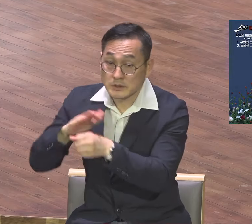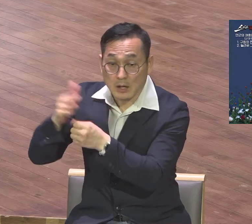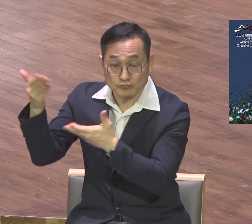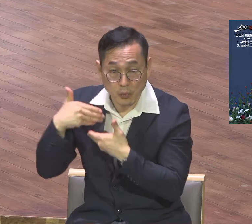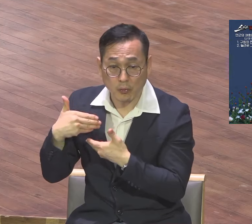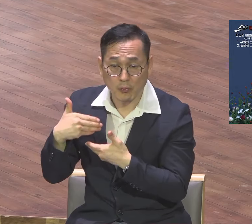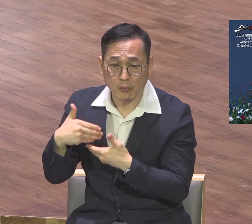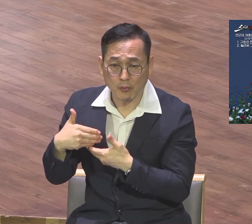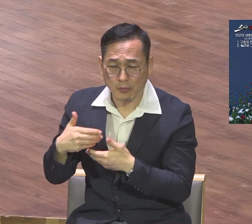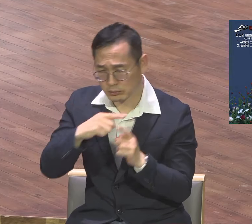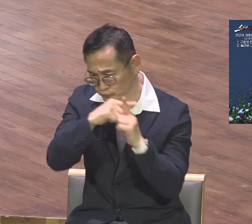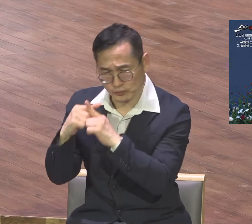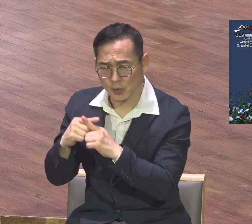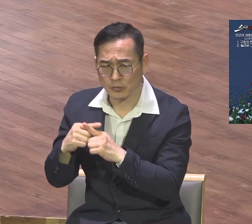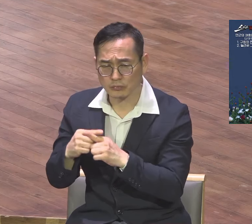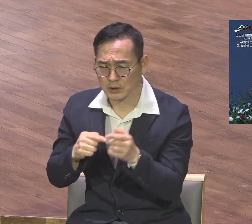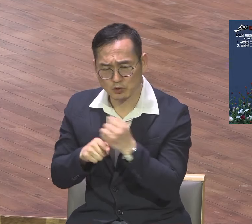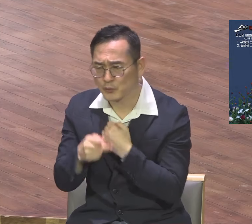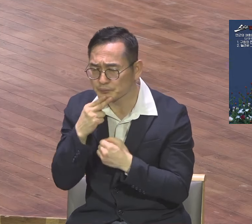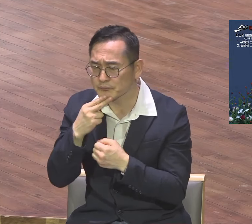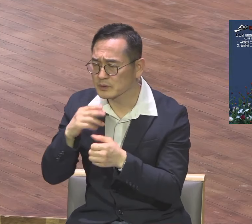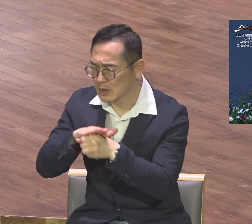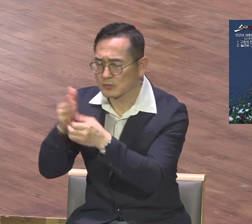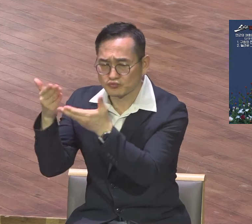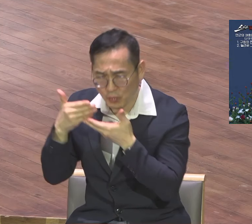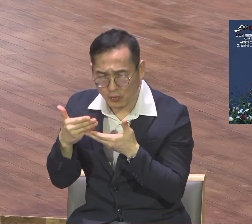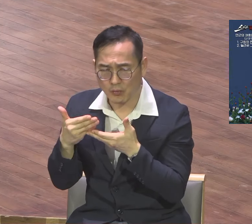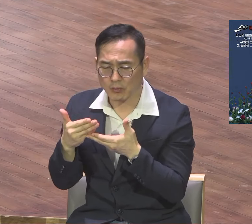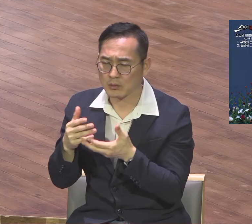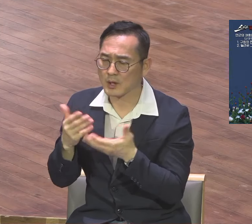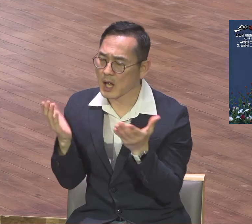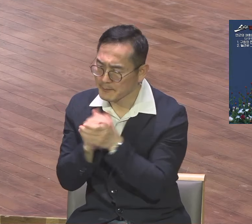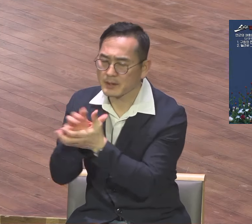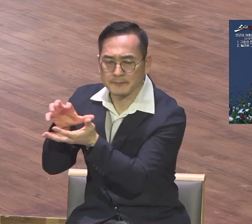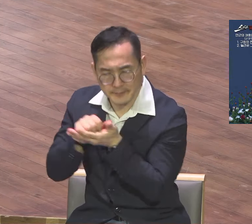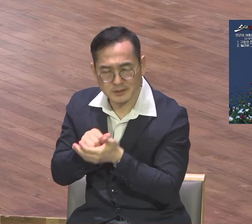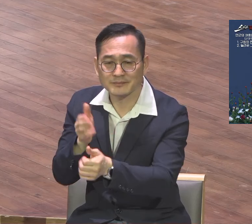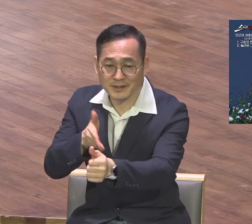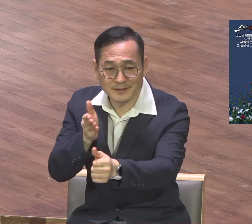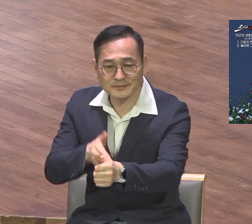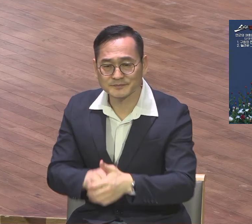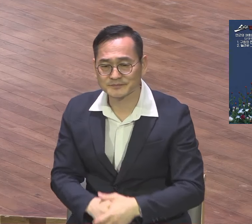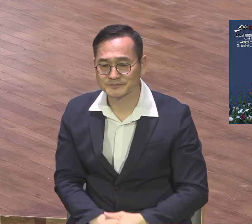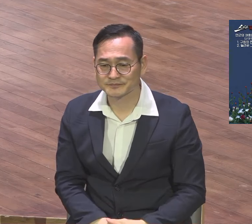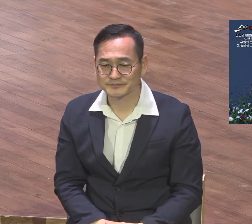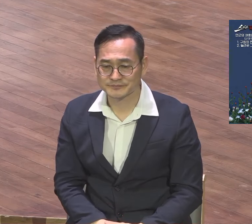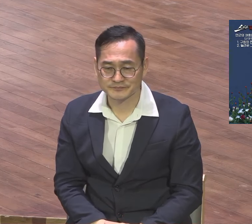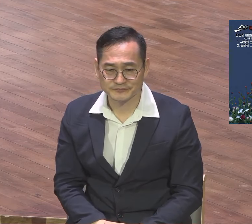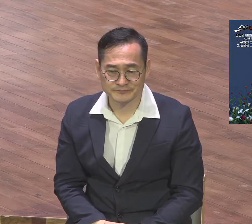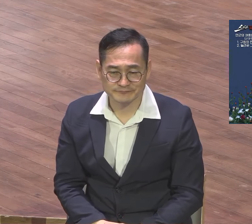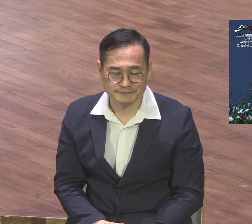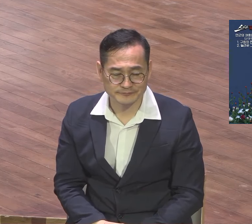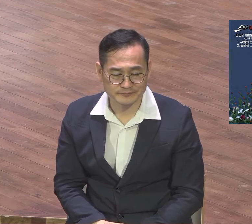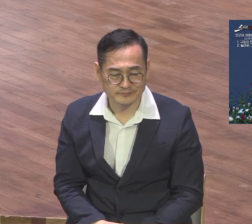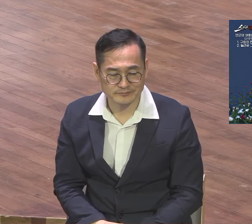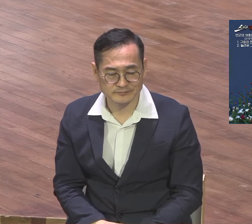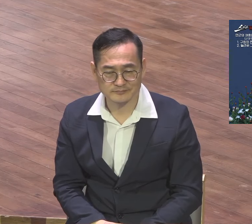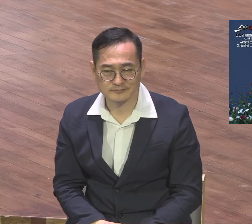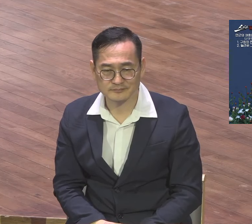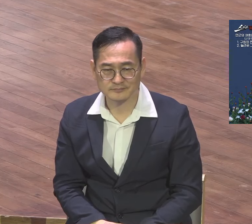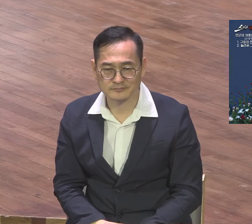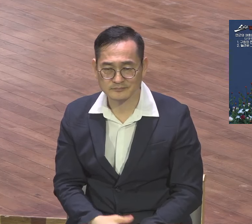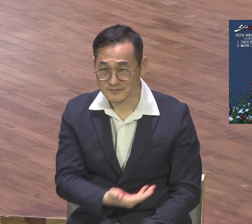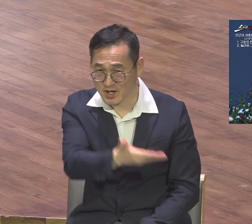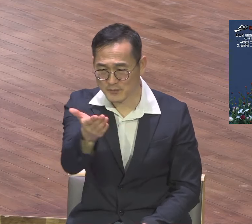존재다. 저와 여러분은 이런 하나님의 열심으로 구원의 대열에 서게 되었고 가장 가치